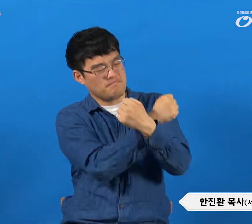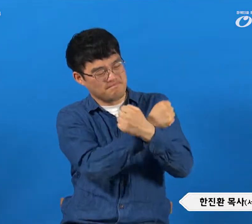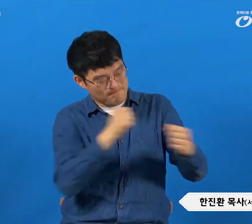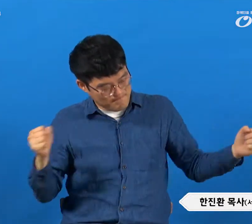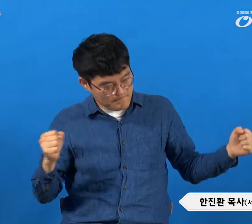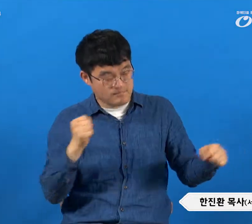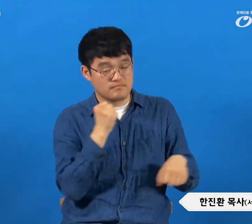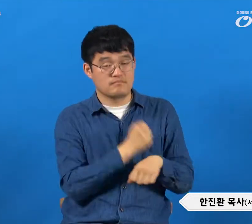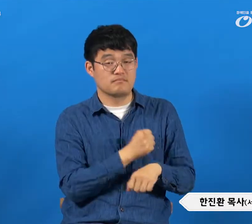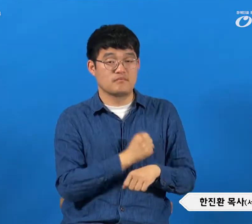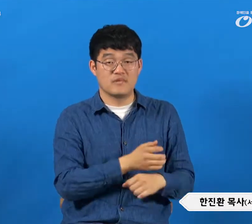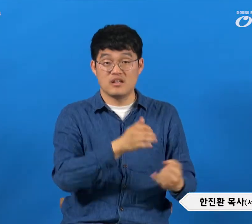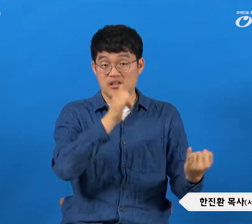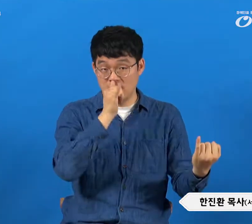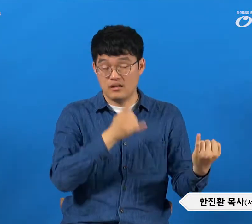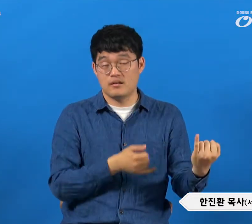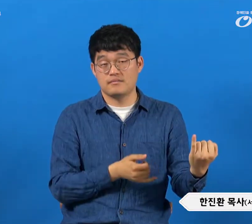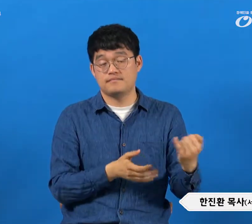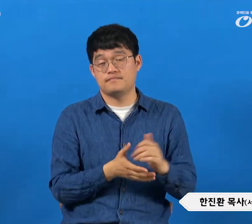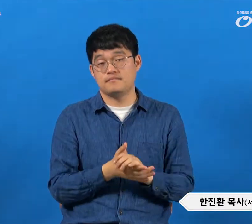그 결박을 깨트려 버릴 수 있도록